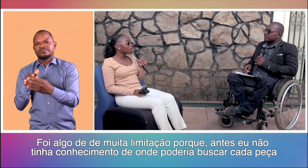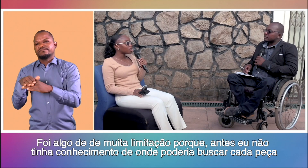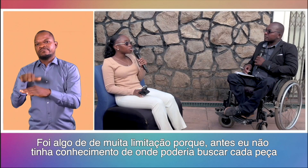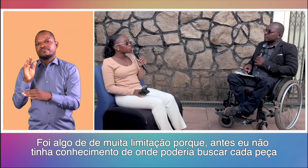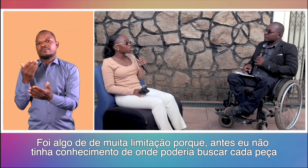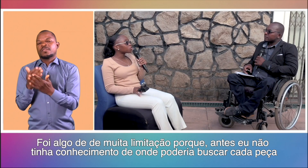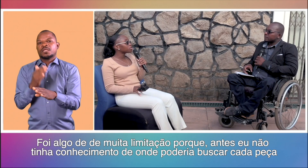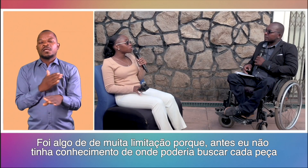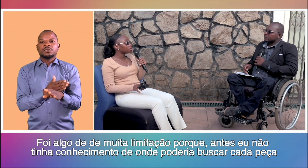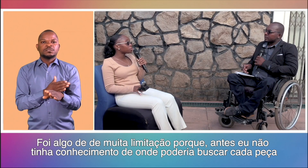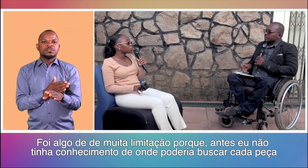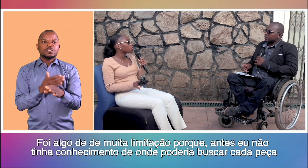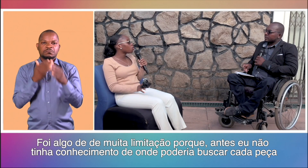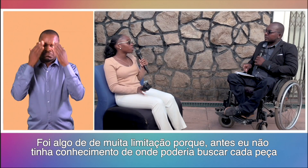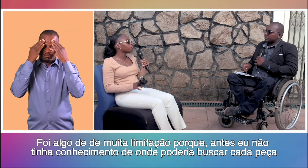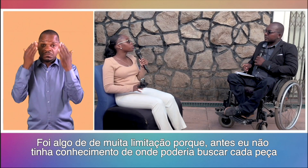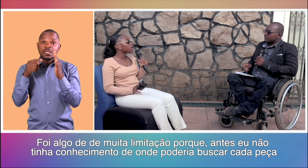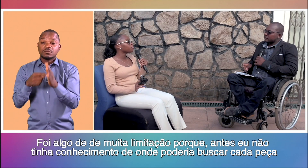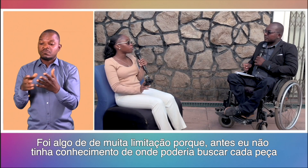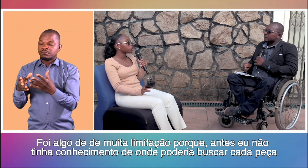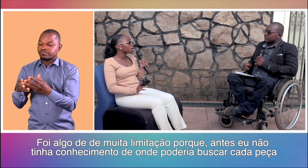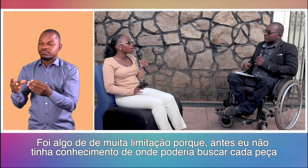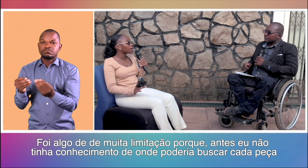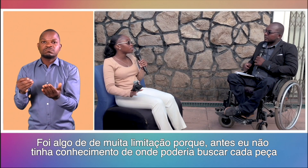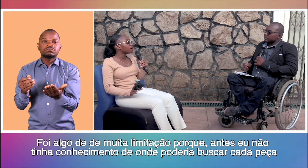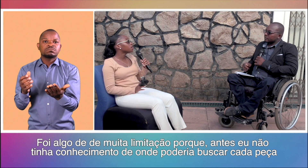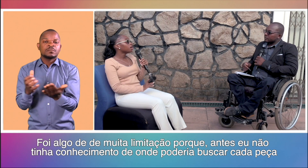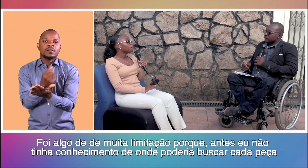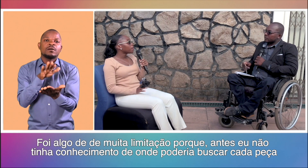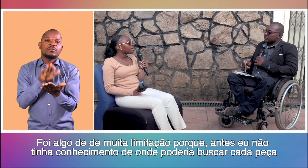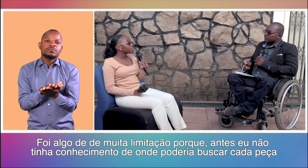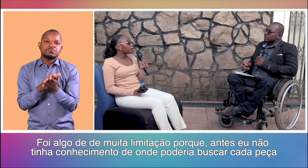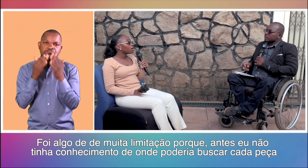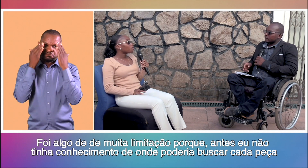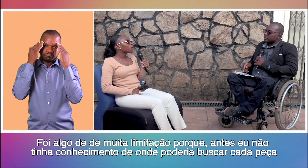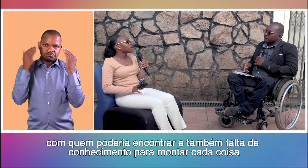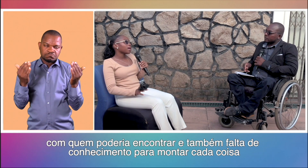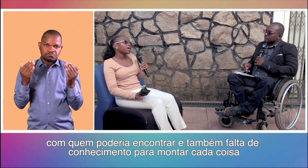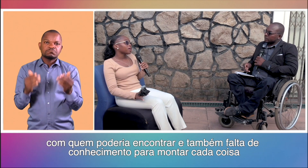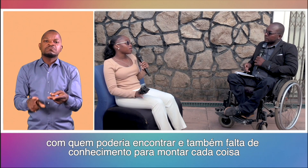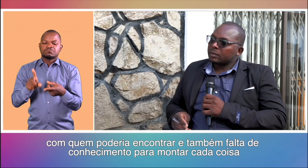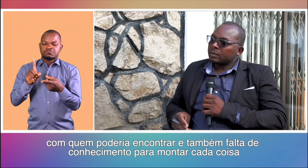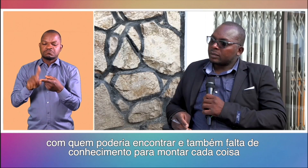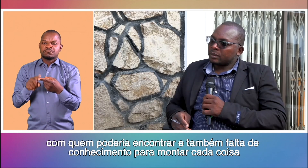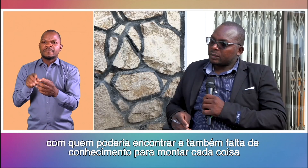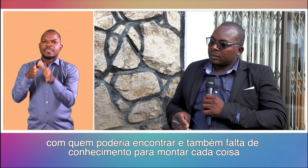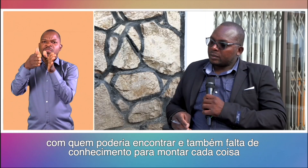porque antes eu não tinha conhecimento de onde que poderia buscar cada peça, com quem